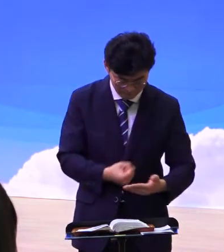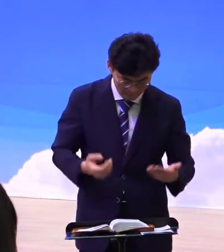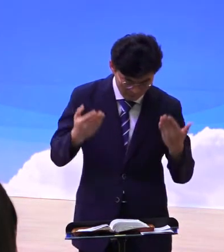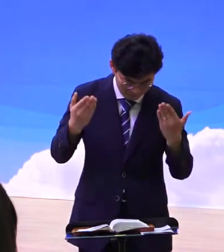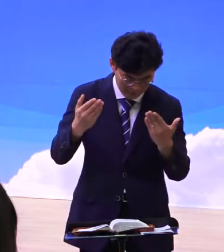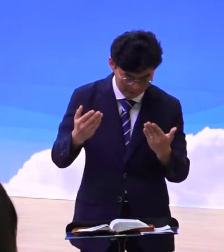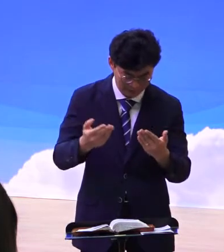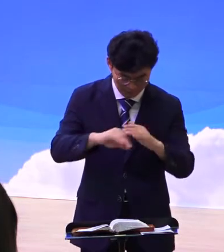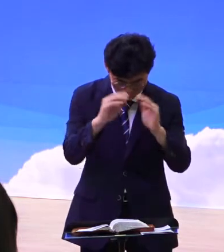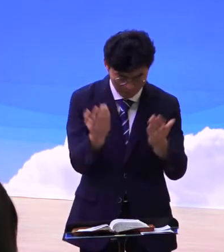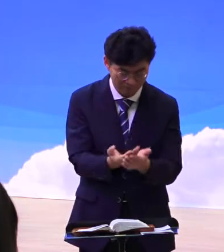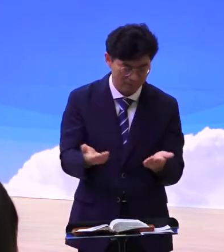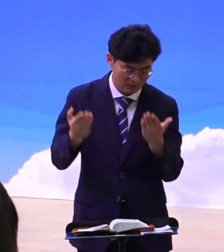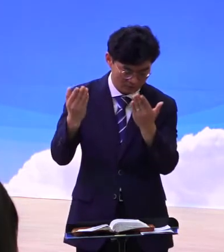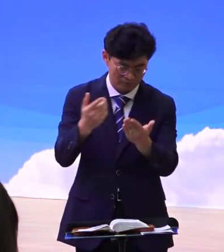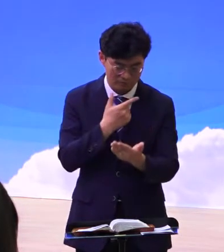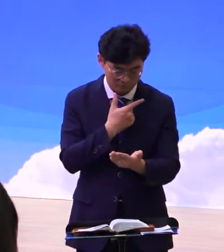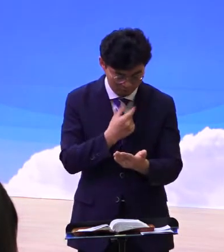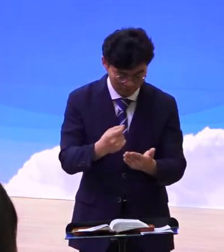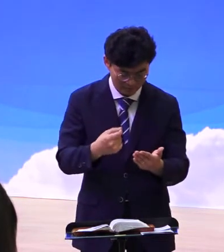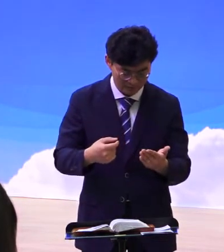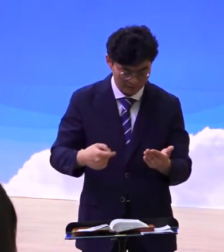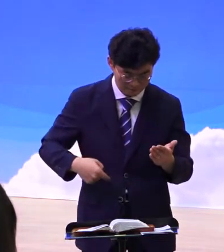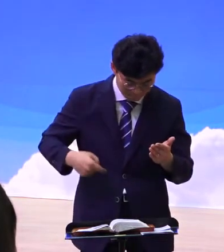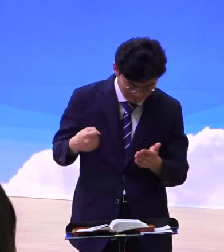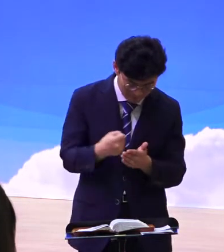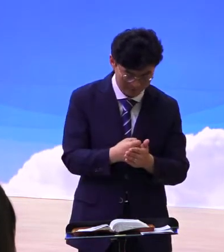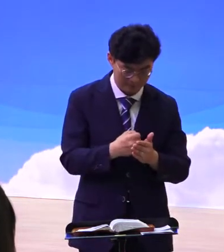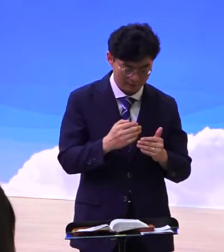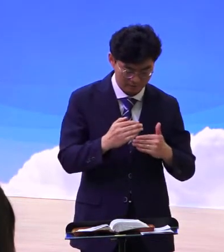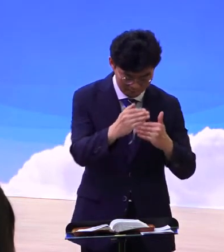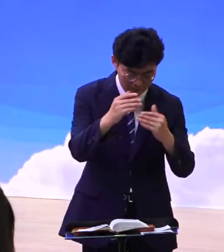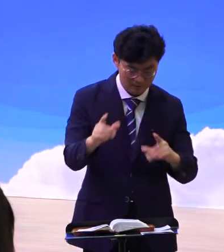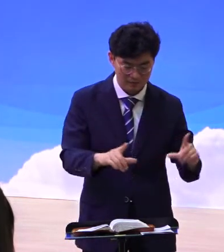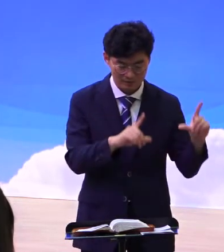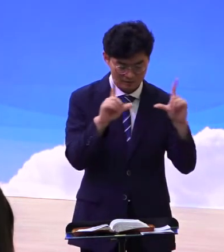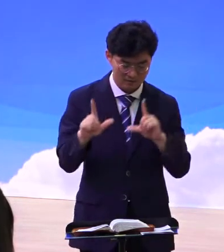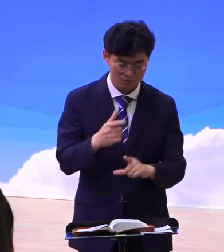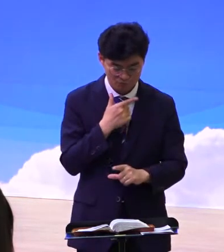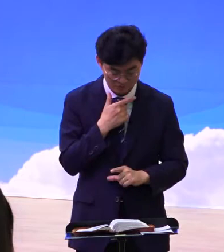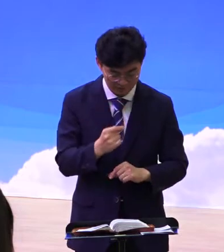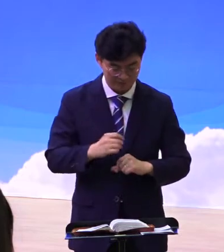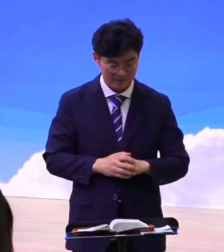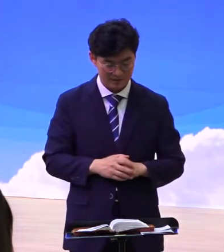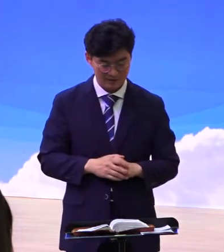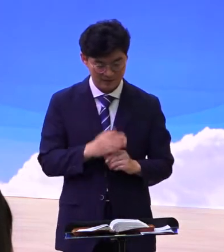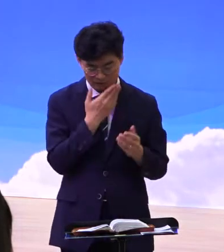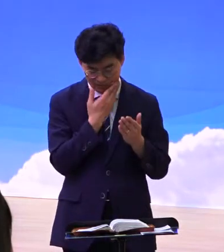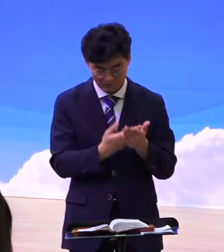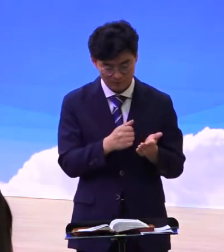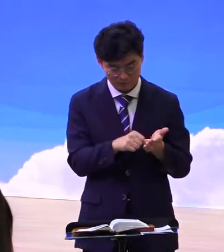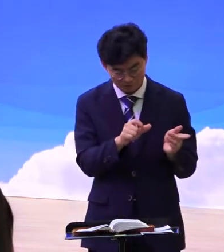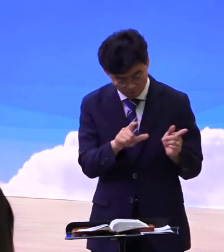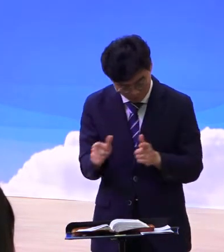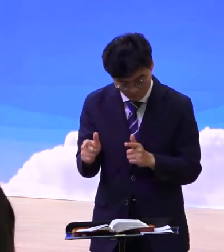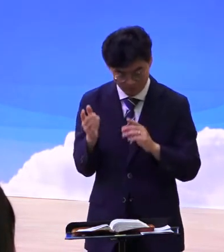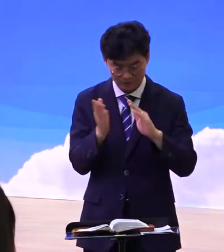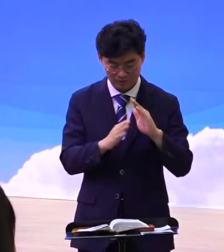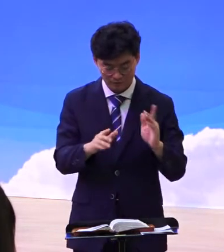한번 결단하며 나아갑니다. 우리가 드리는 모든 예물과 우리 성도님들의 헌신을